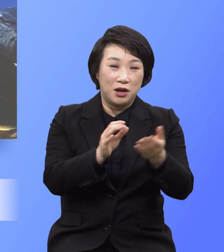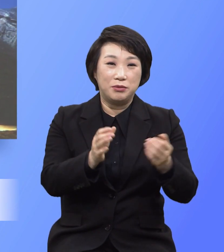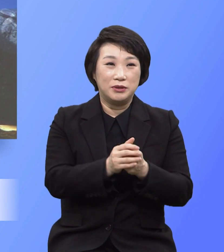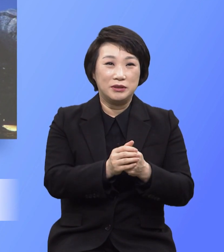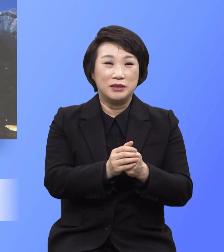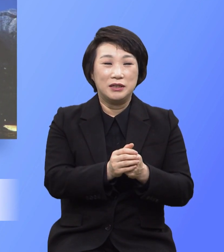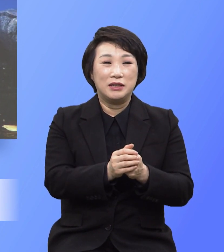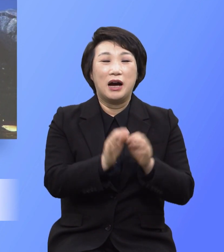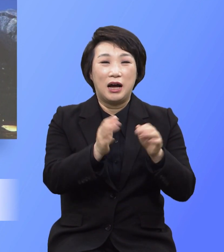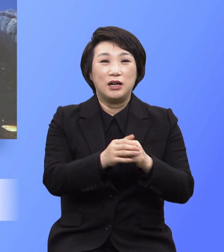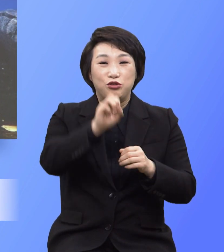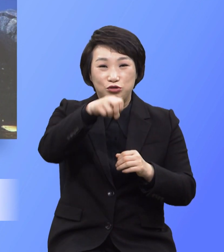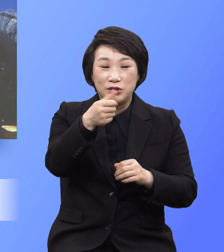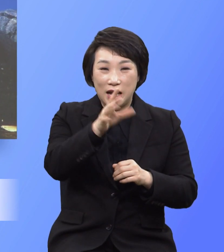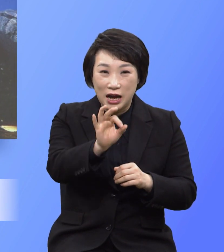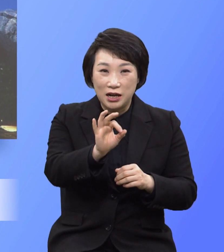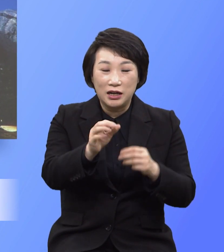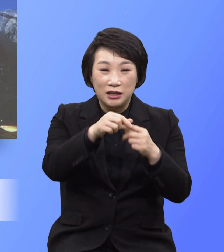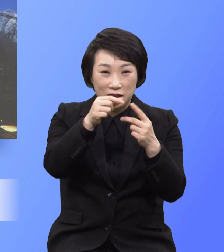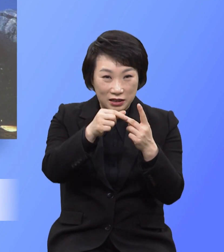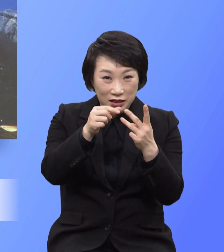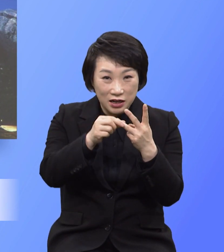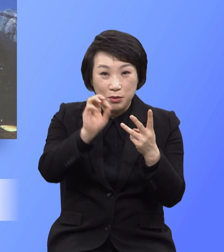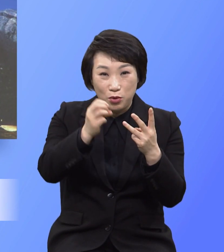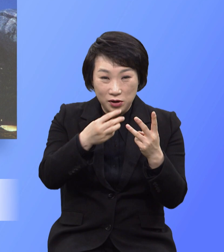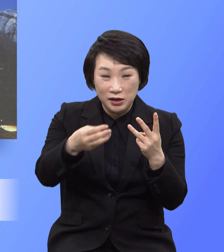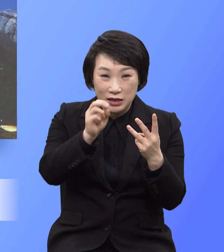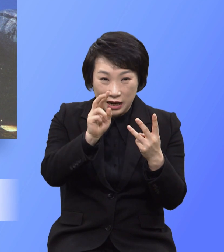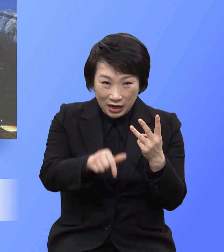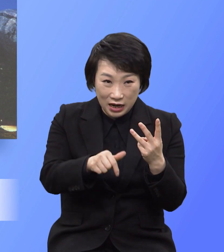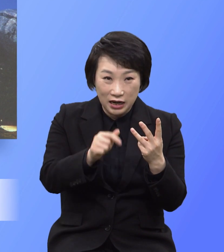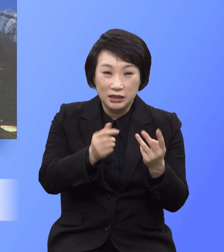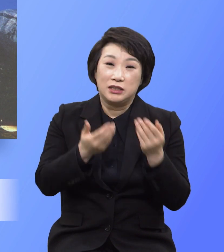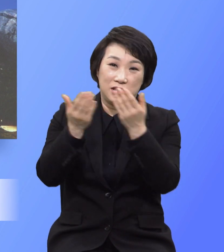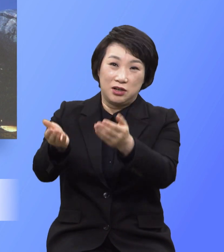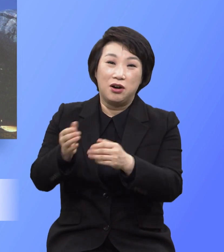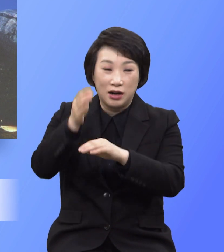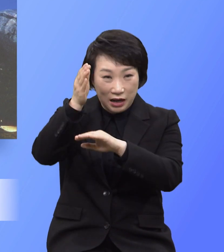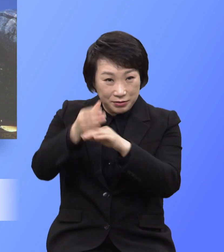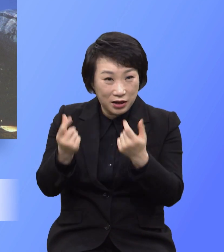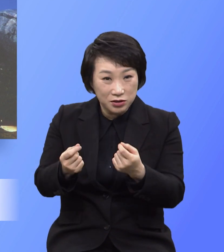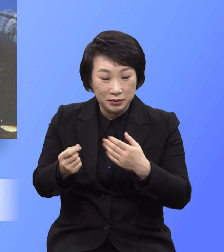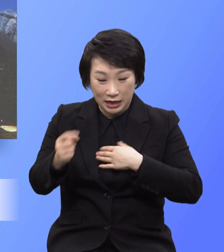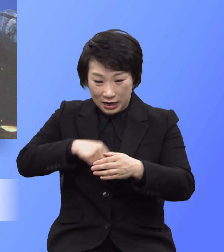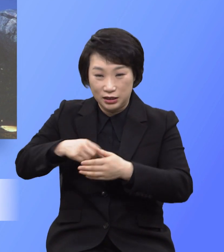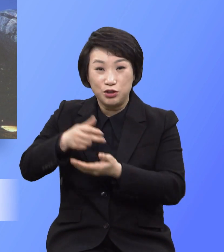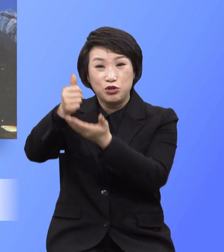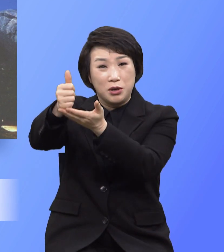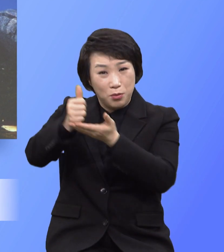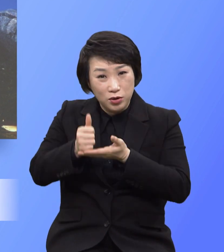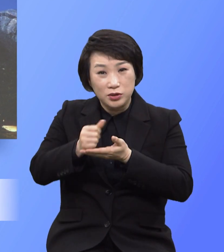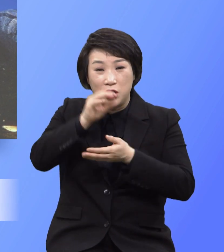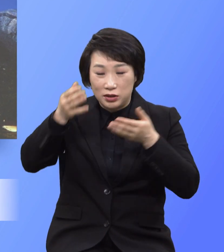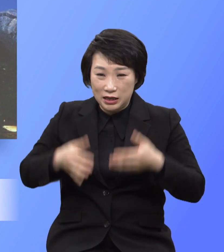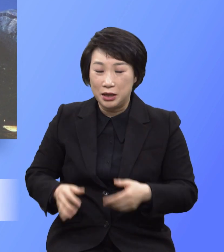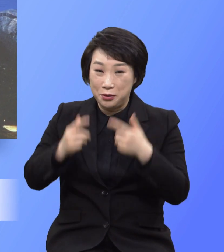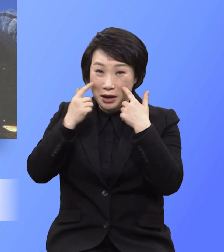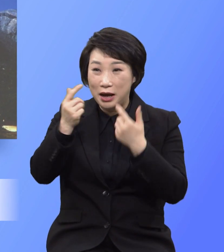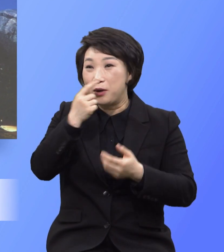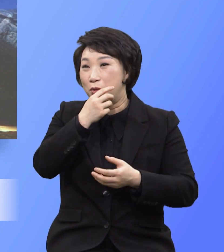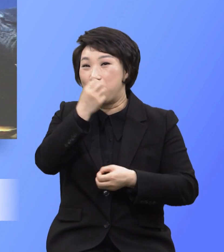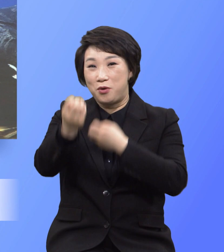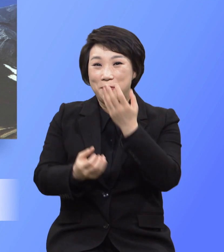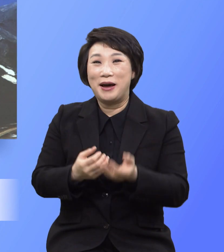우리도 감사해서 내 안에 예수가 있어 구원받았음을 확증하며 고백하며 실토하는